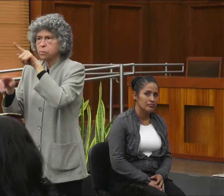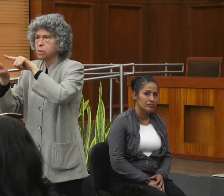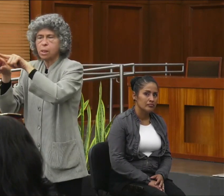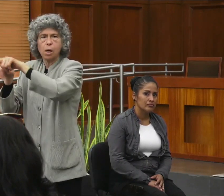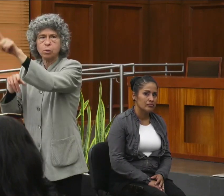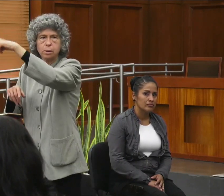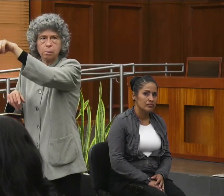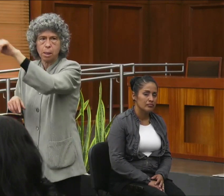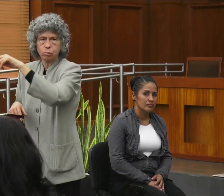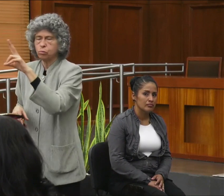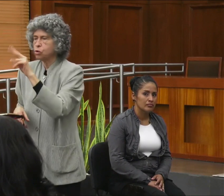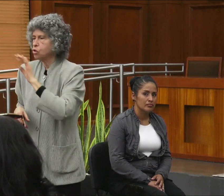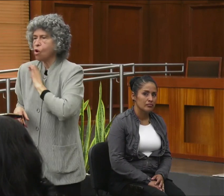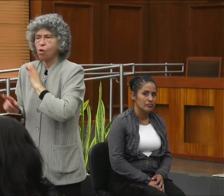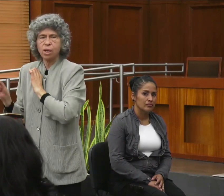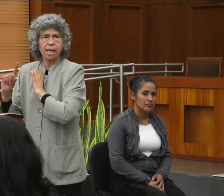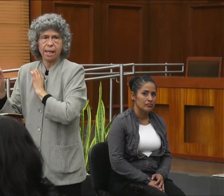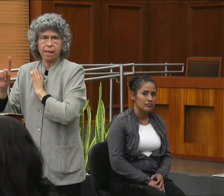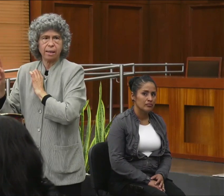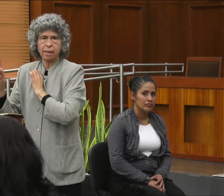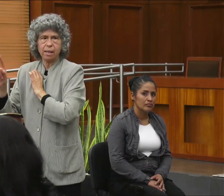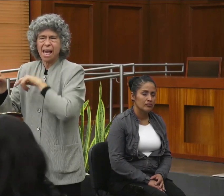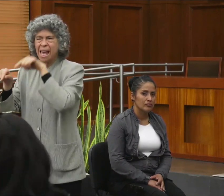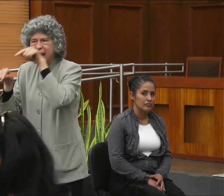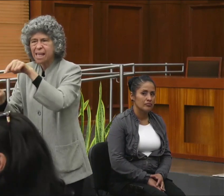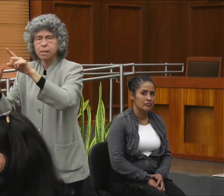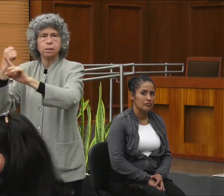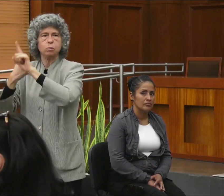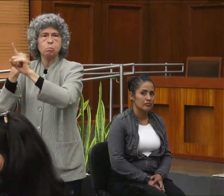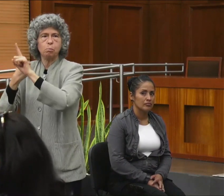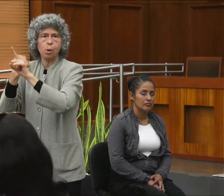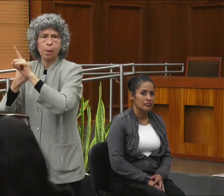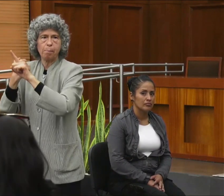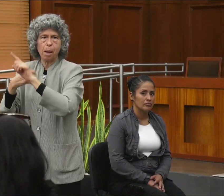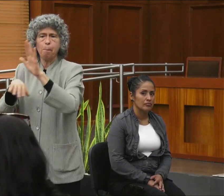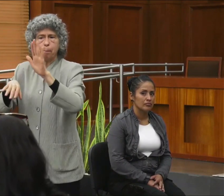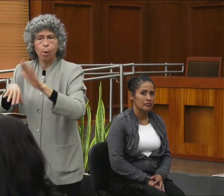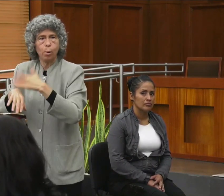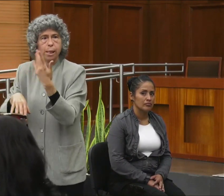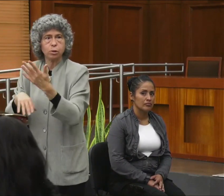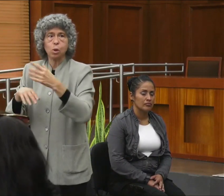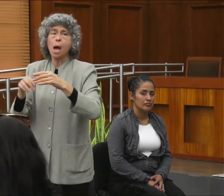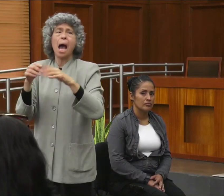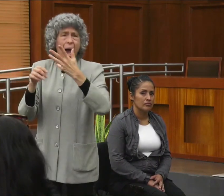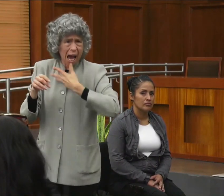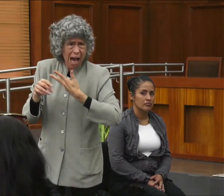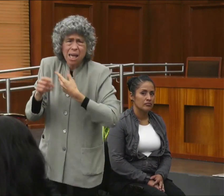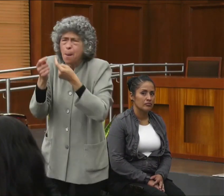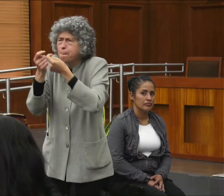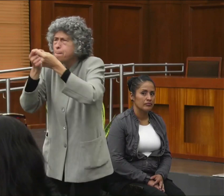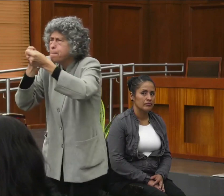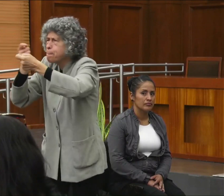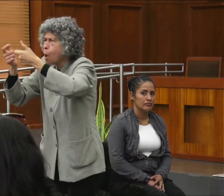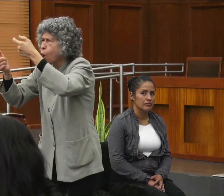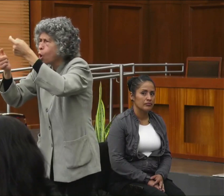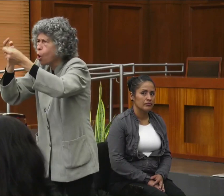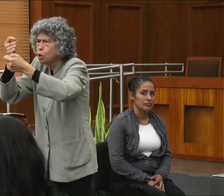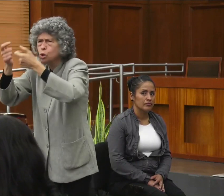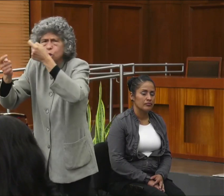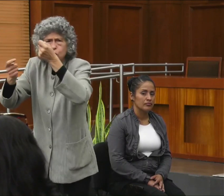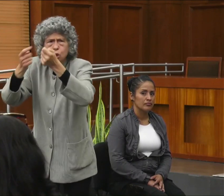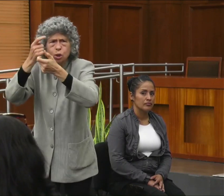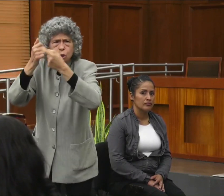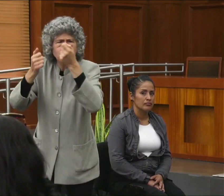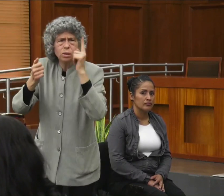A veces ese es el mismo rechazo de la familia, los padres no nos quieren por ser sordos y eso nos ocasiona problemas.